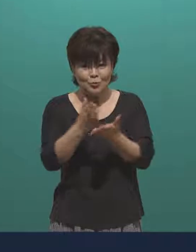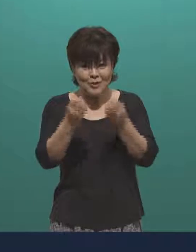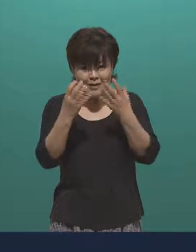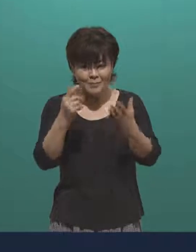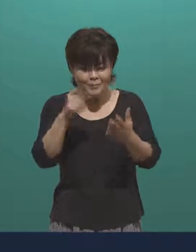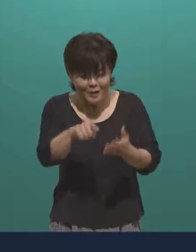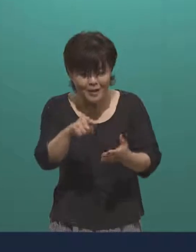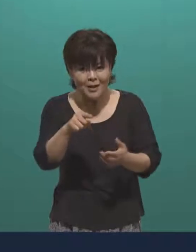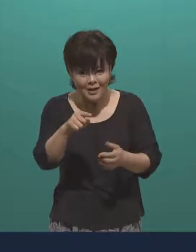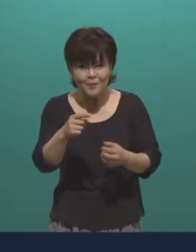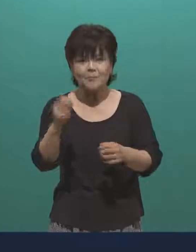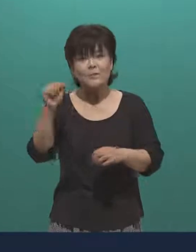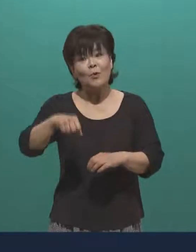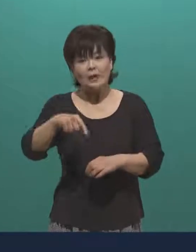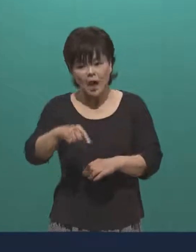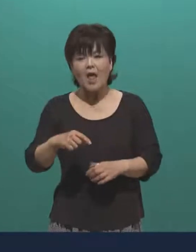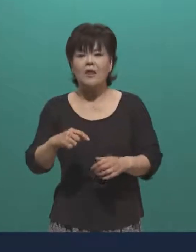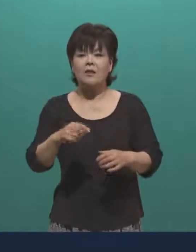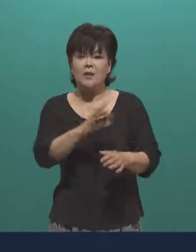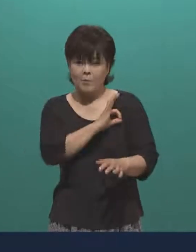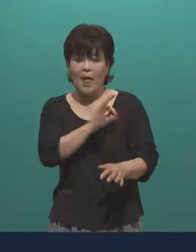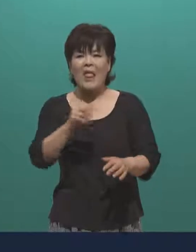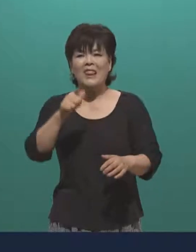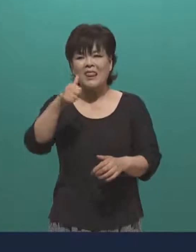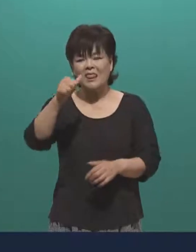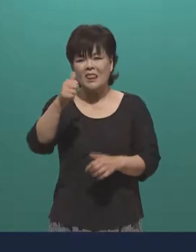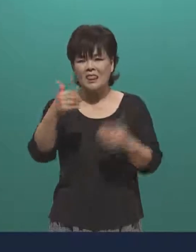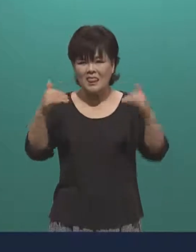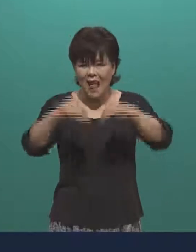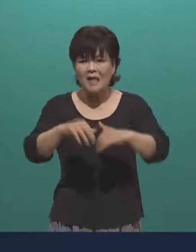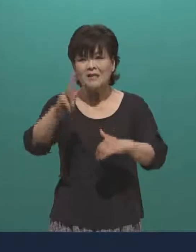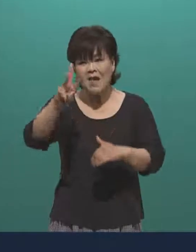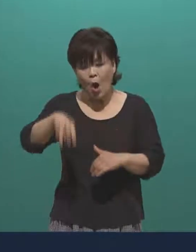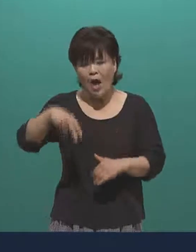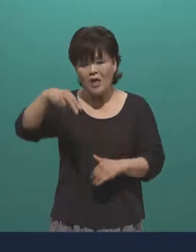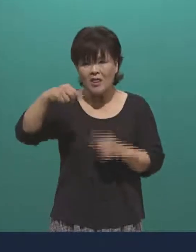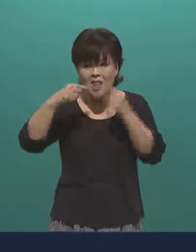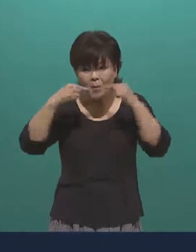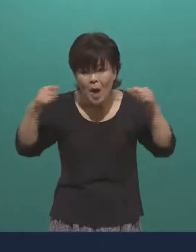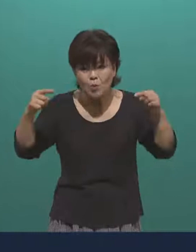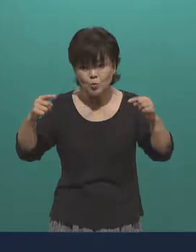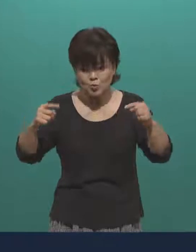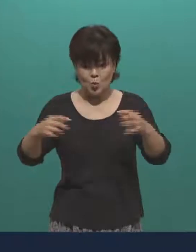今回新種と認められた谷川ナマズは、